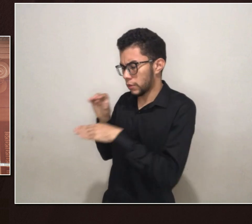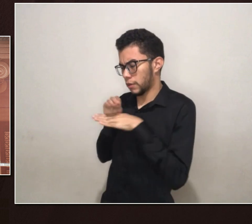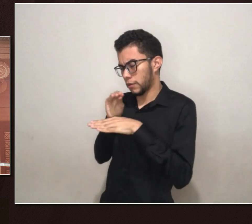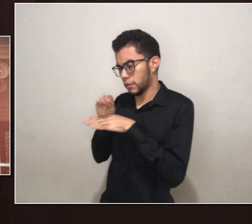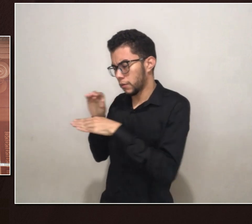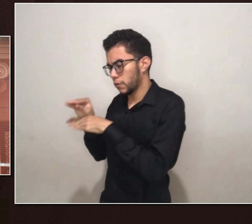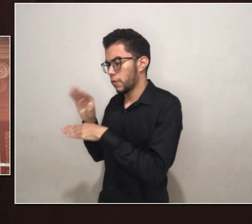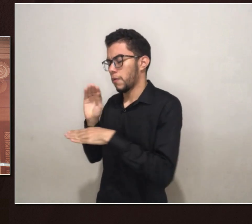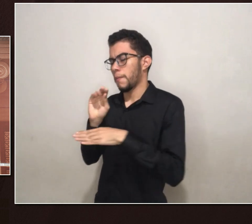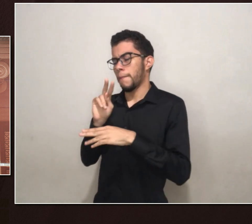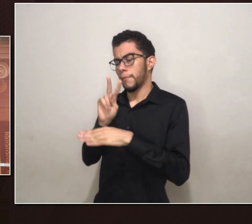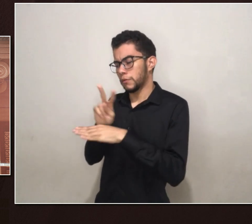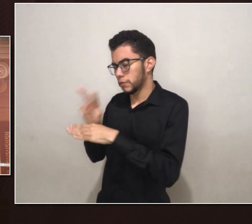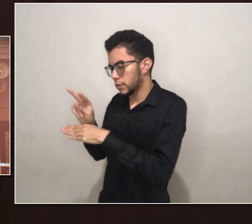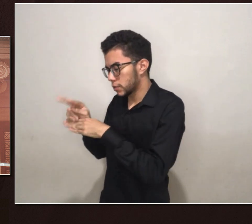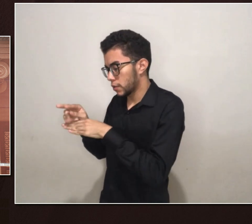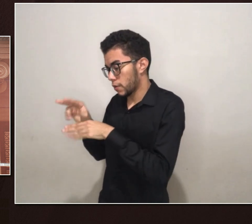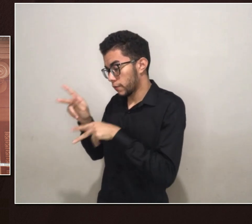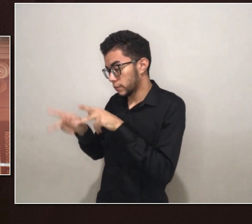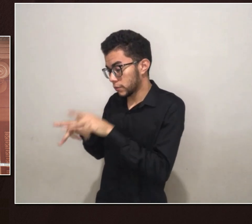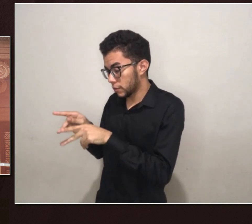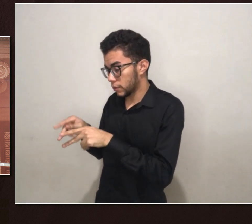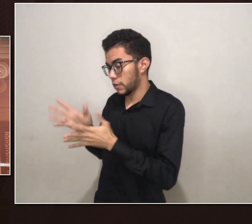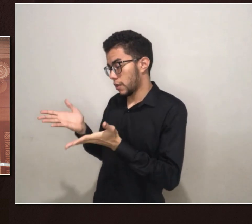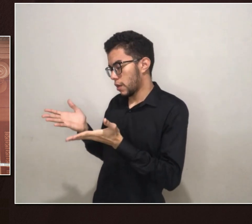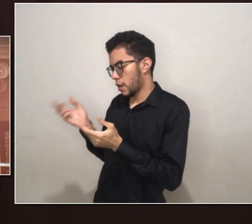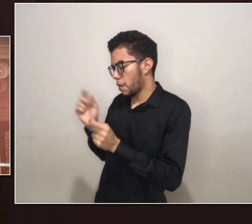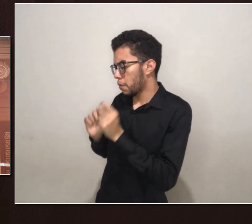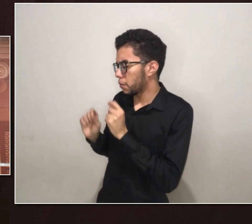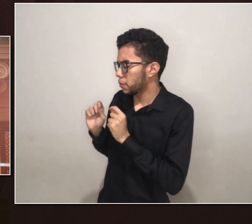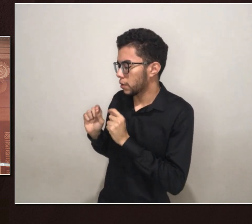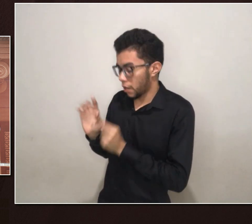nós devemos servir ao Senhor, servir à igreja,